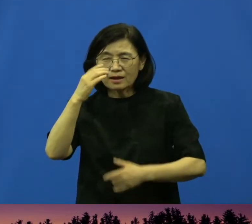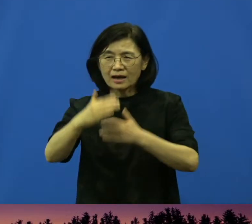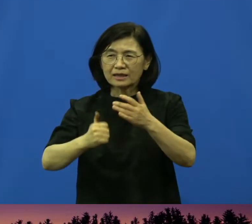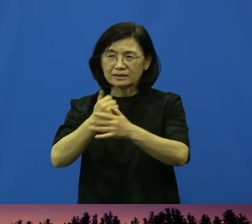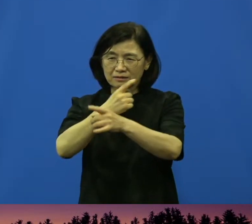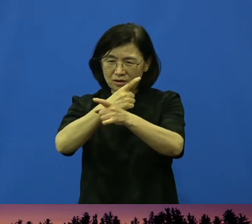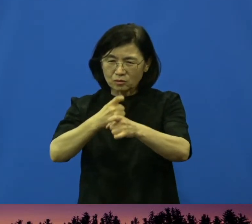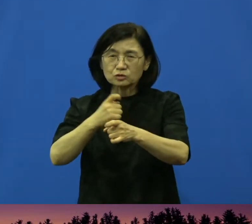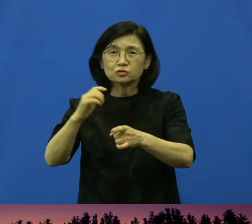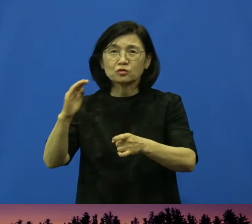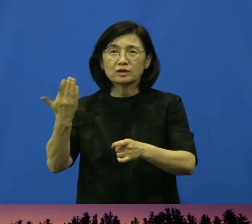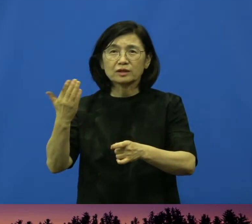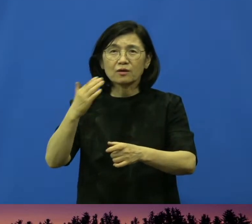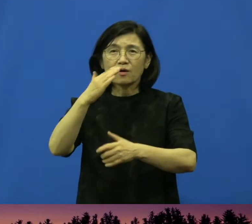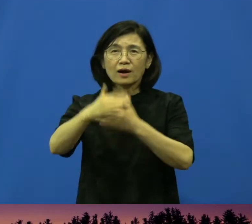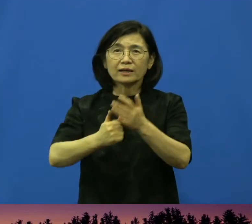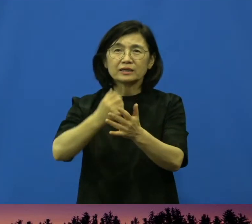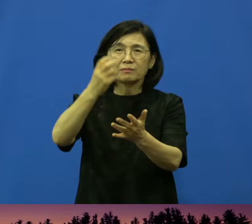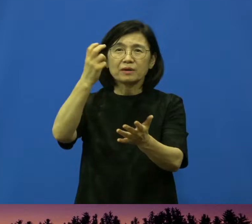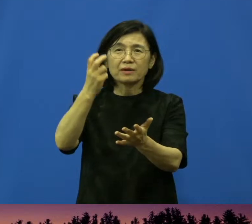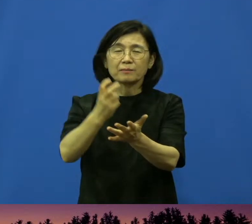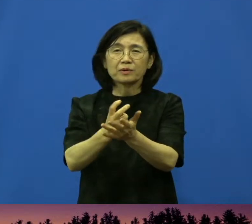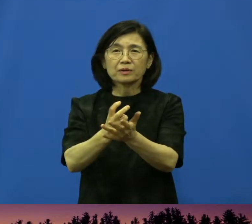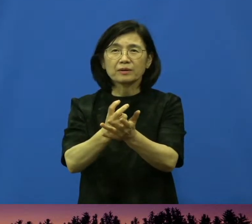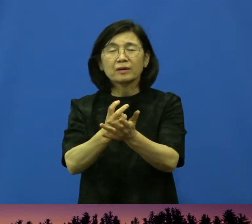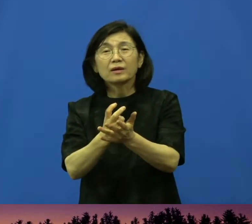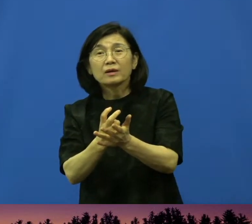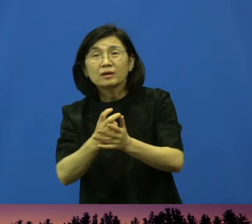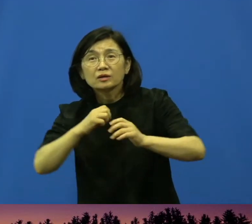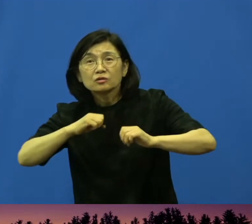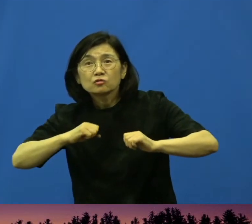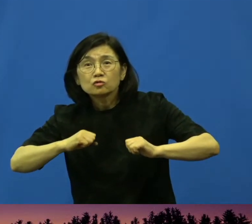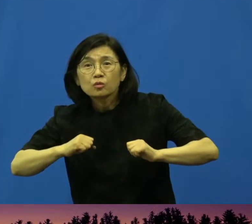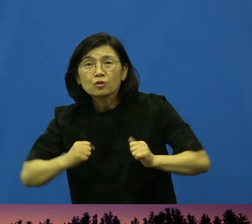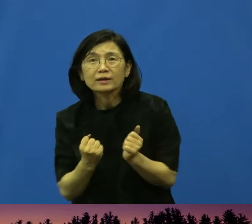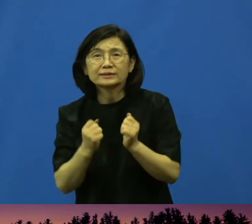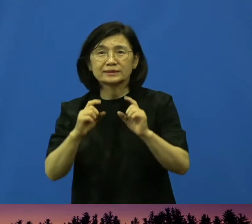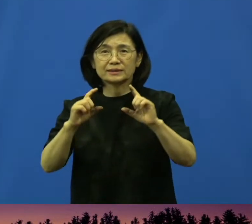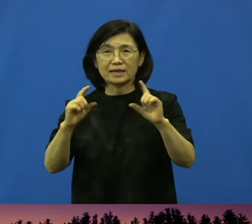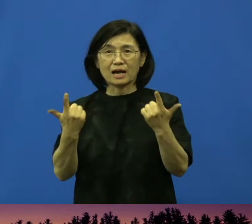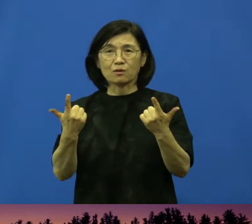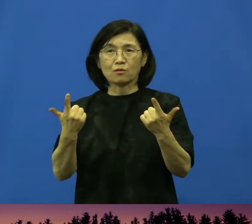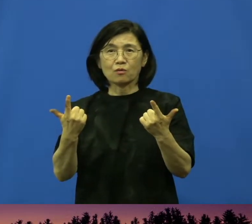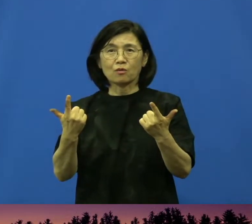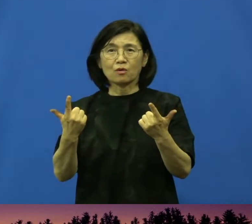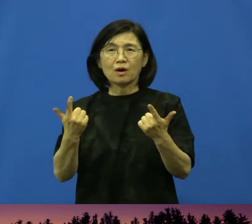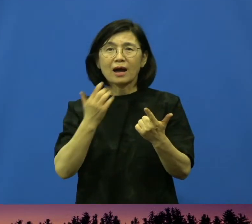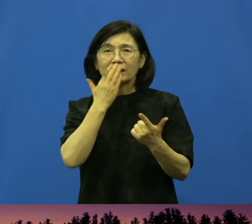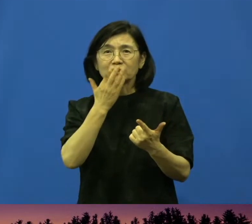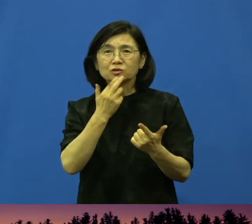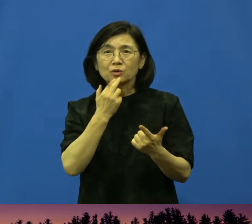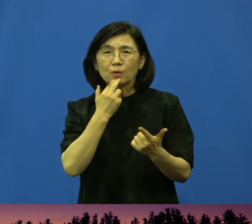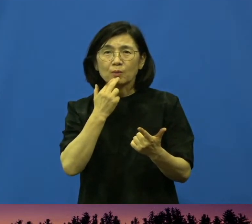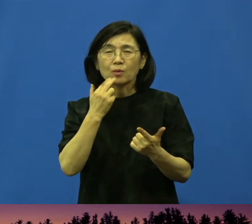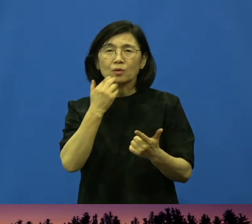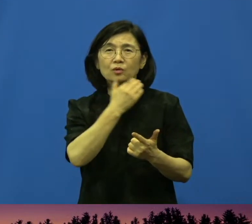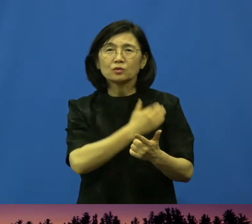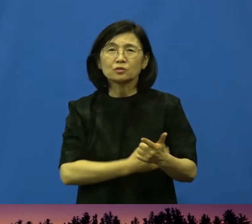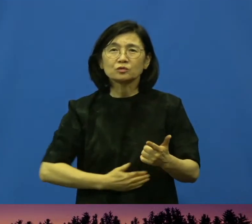이는 하나님의 법에 굴복하지 아니할 뿐 아니라 할 수도 없습니다. 육신에 있는 자들은